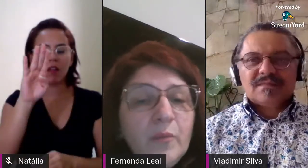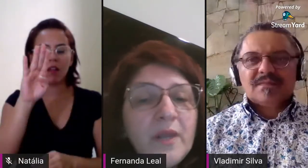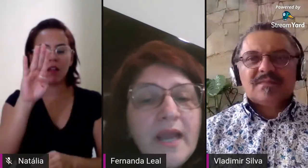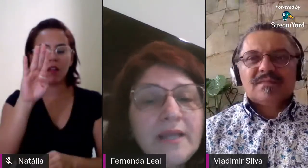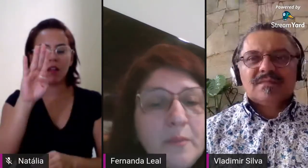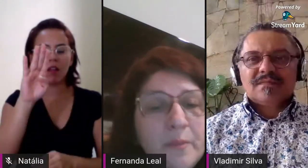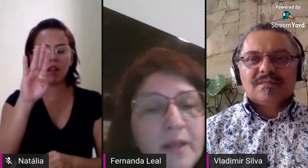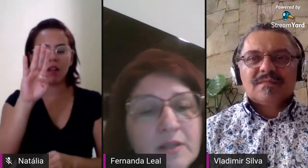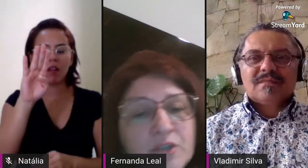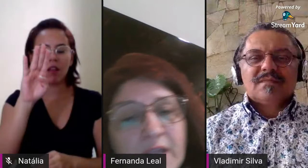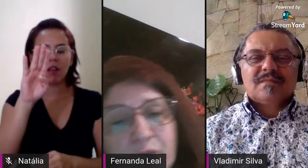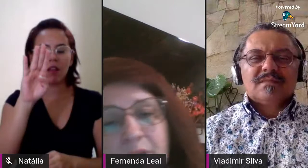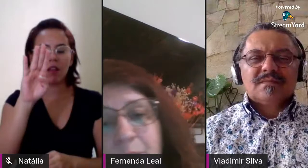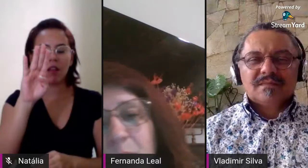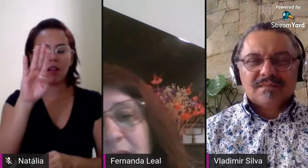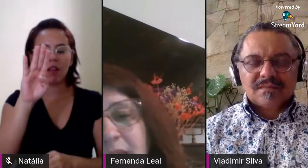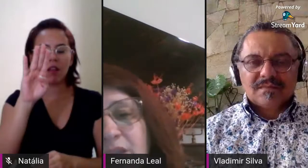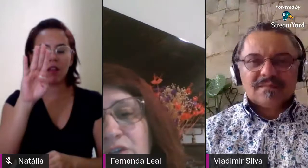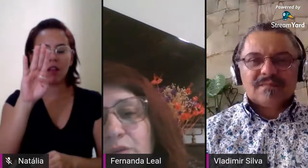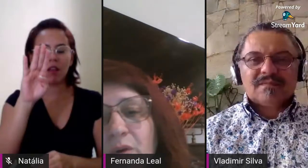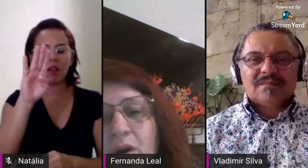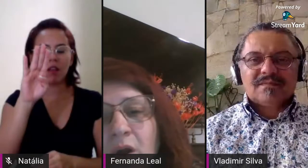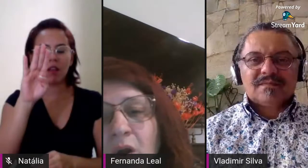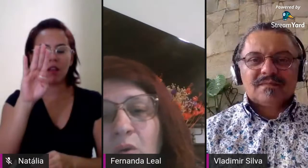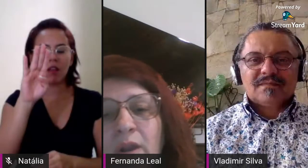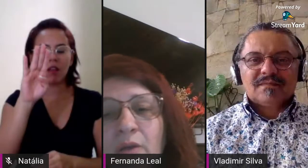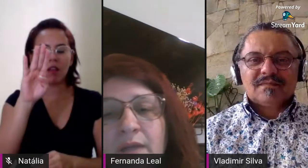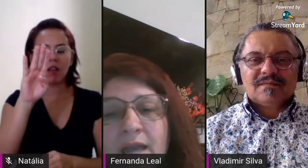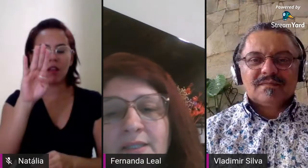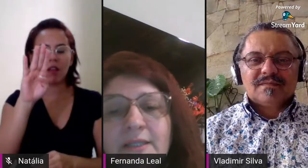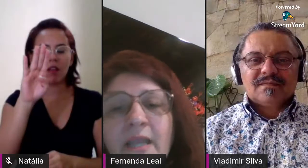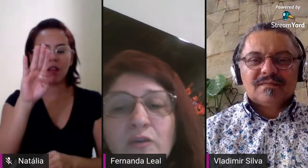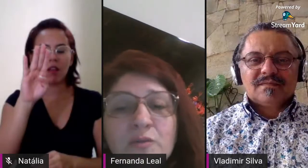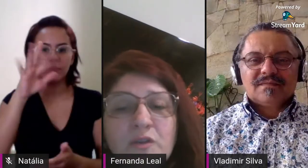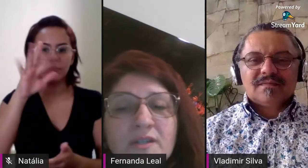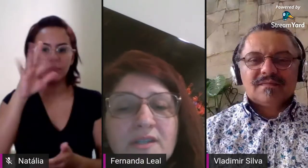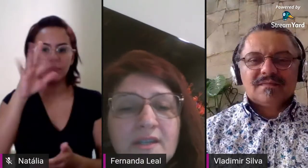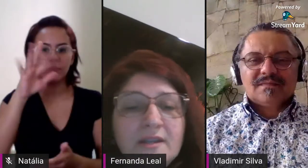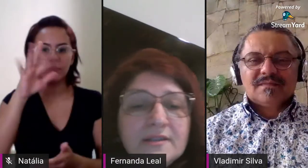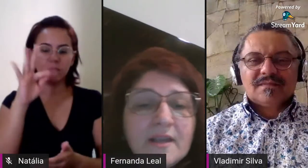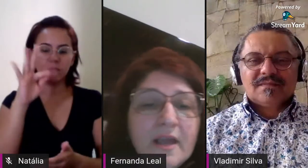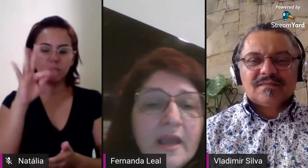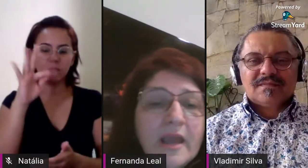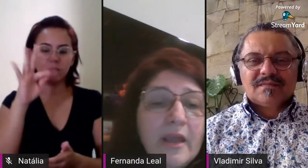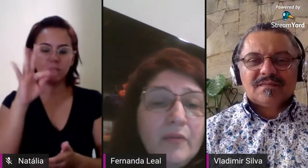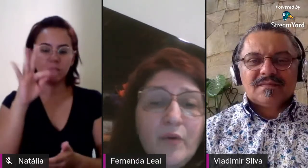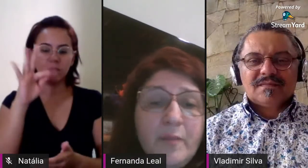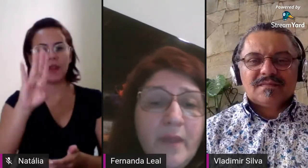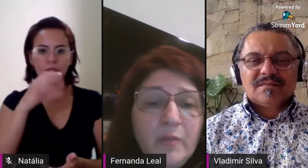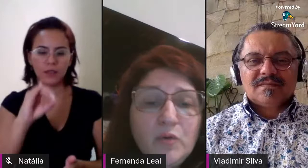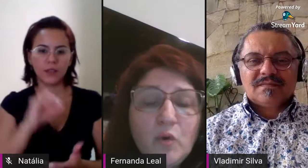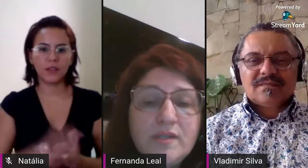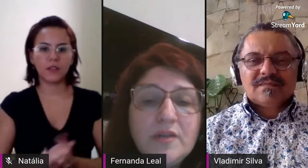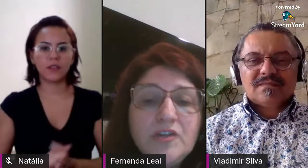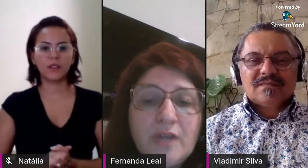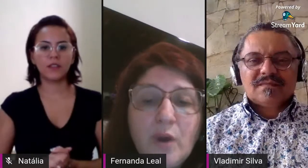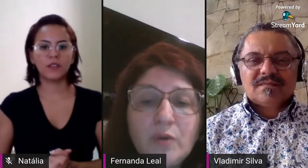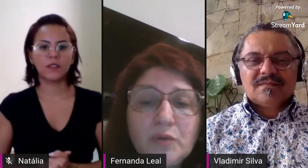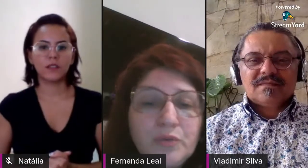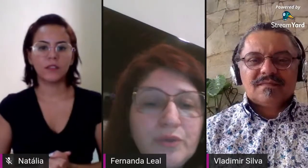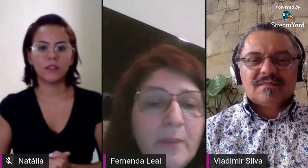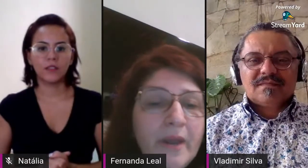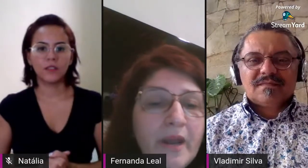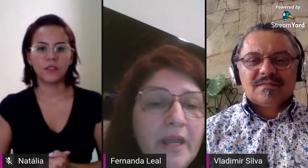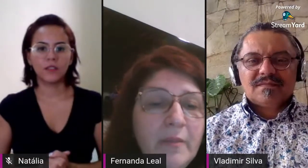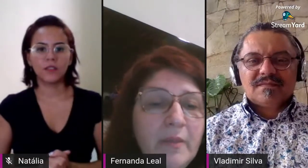Domínio, publicada pela Gentry Publication, Hall Leonard, em 2016. Foi membro do Conselho Estadual